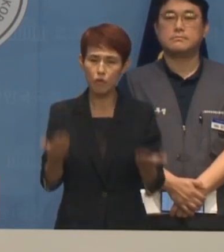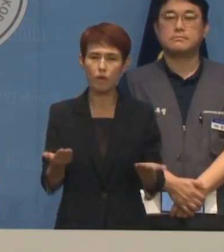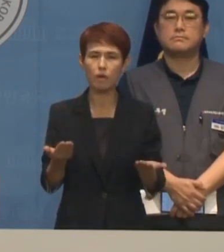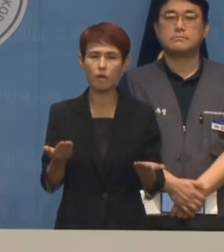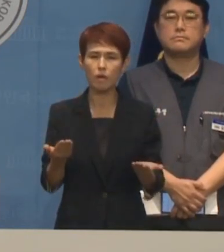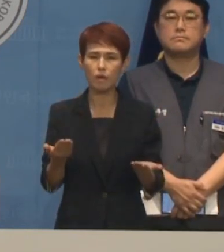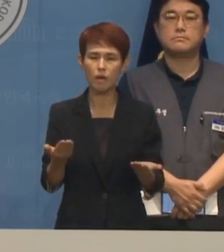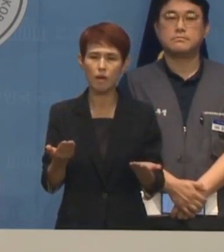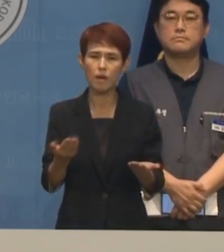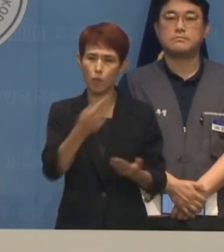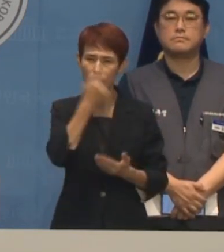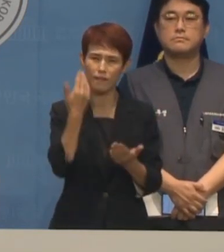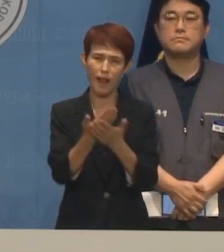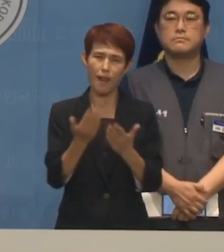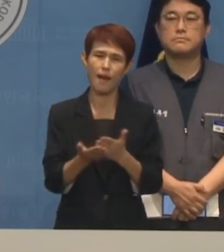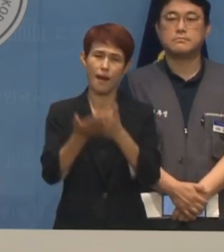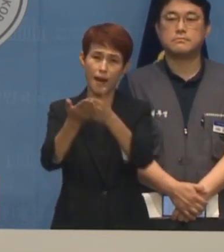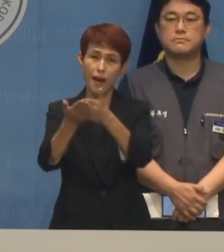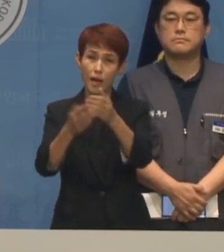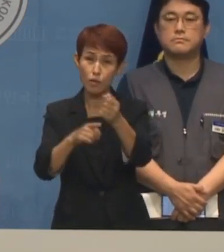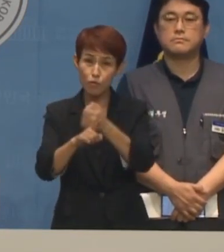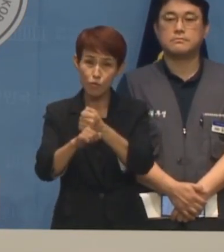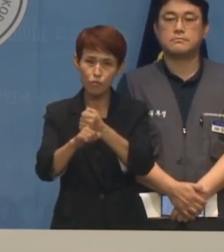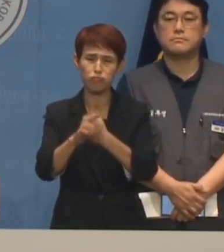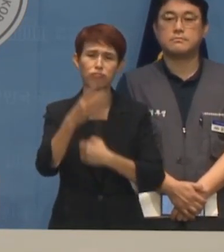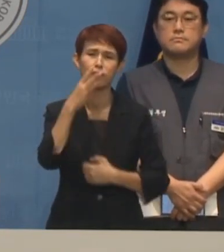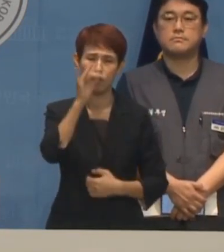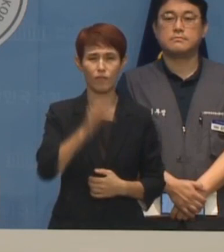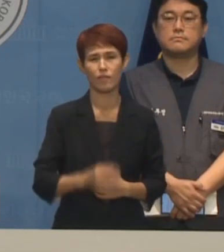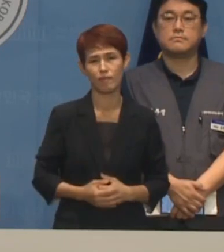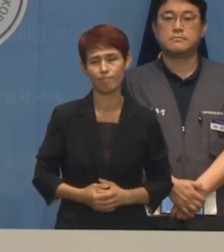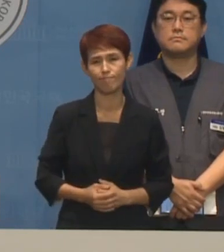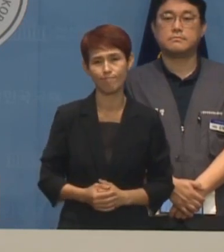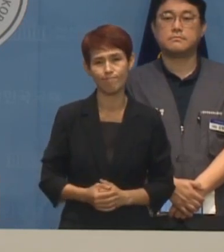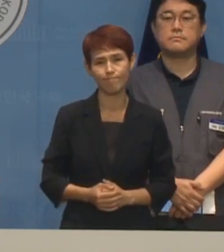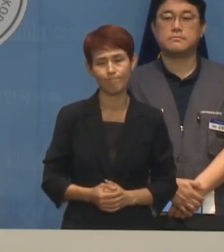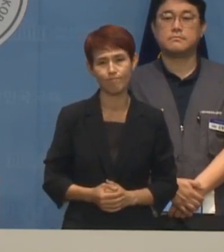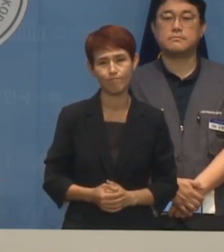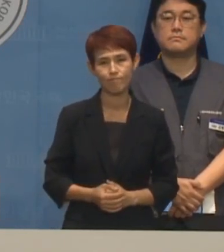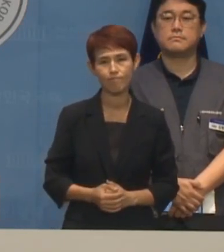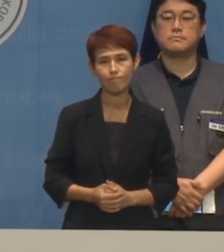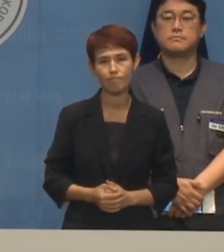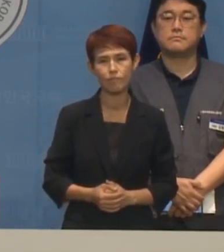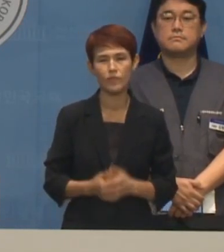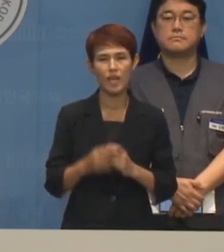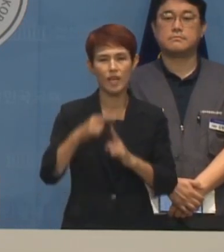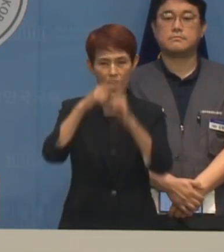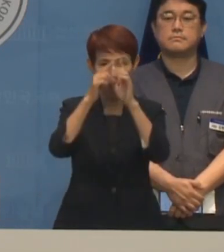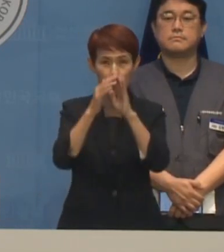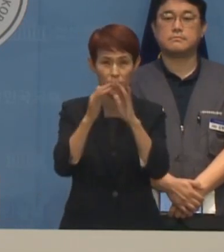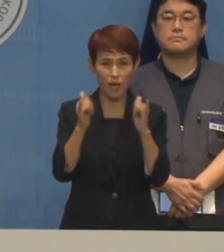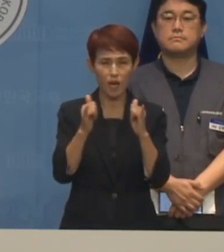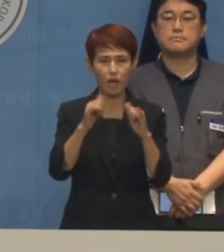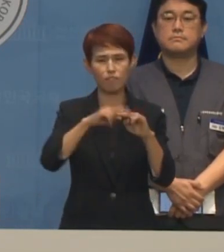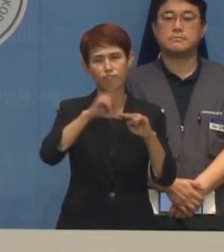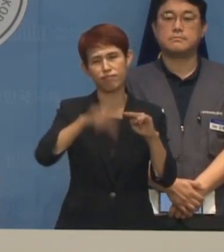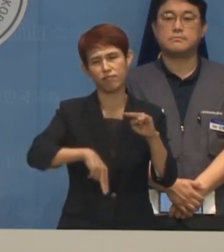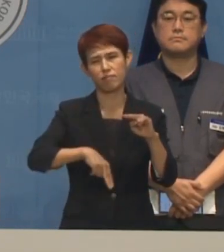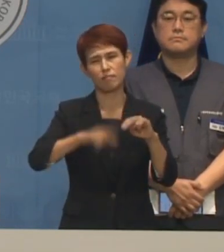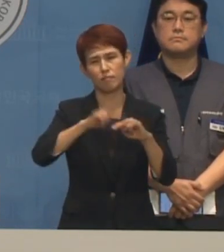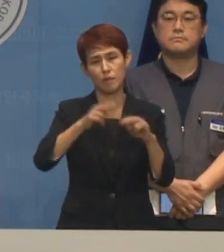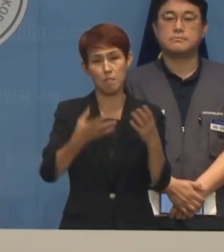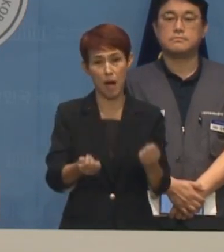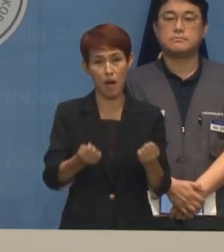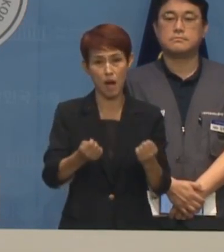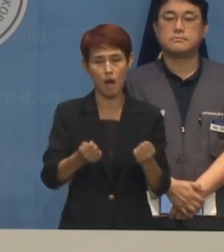가장 강하게 요구하게 된 것은 당연한 일입니다. 무엇보다 간호사의 높은 이직률은 이미